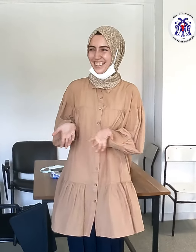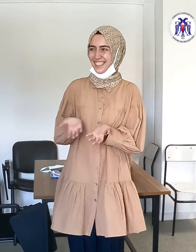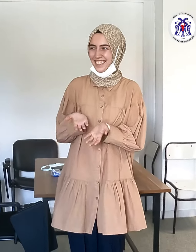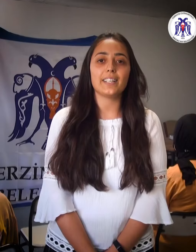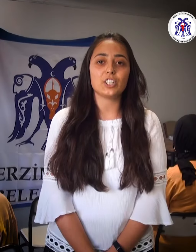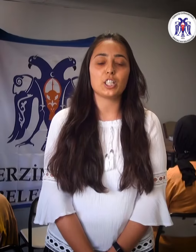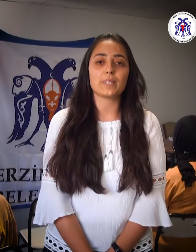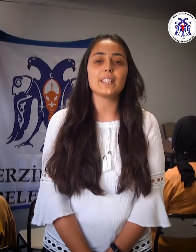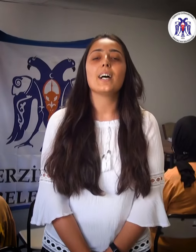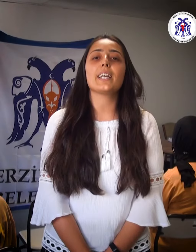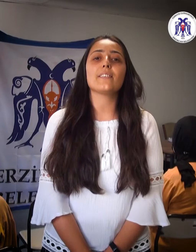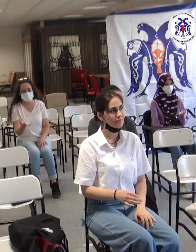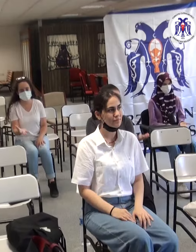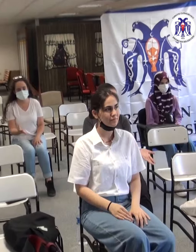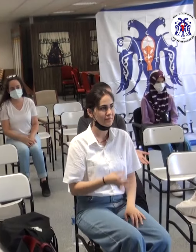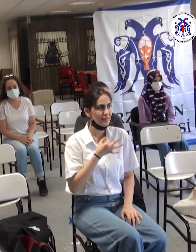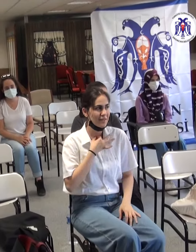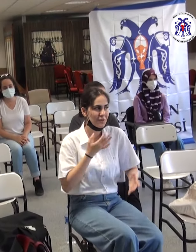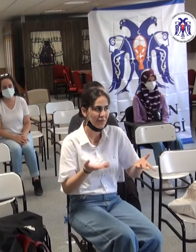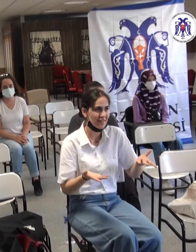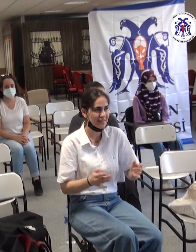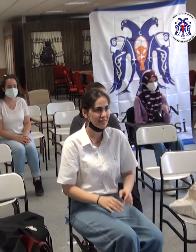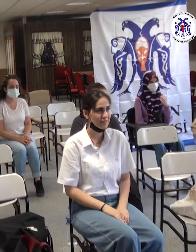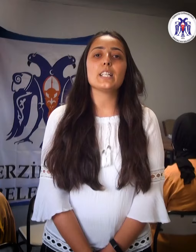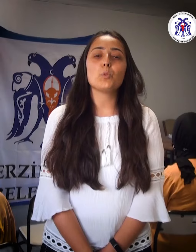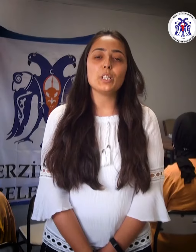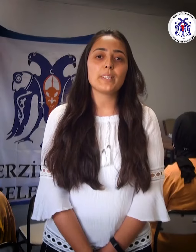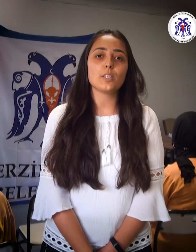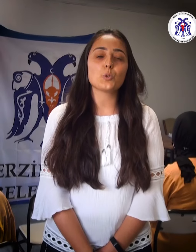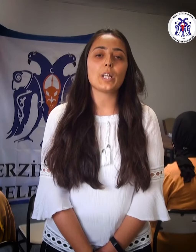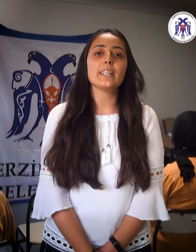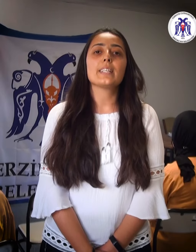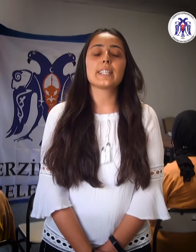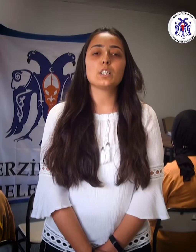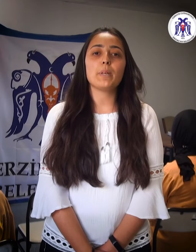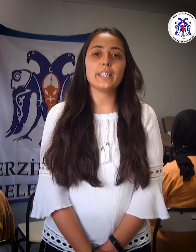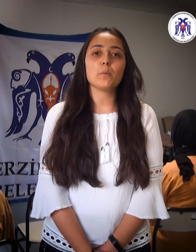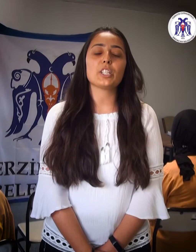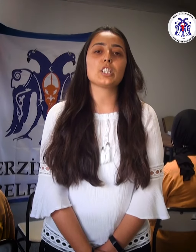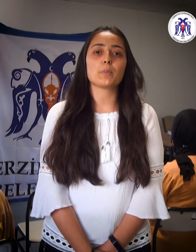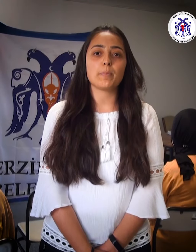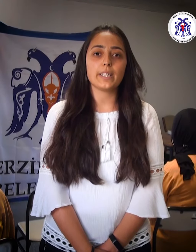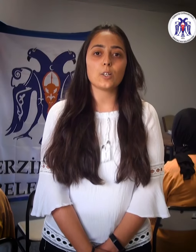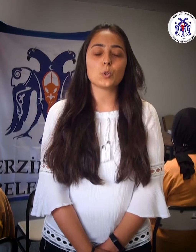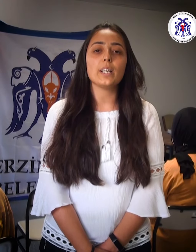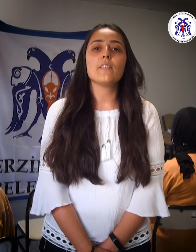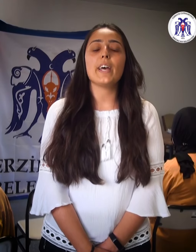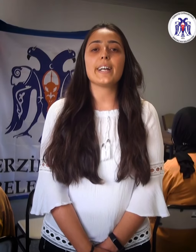engelli kardeşlerimizin hayatlarına o denli dokunabiliriz. Bizlere bu imkanı sunan Sayın Belediye Başkanımız Bekir Aksu'na ve